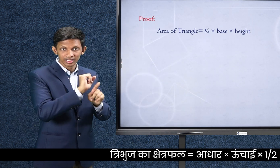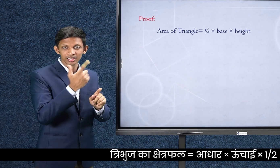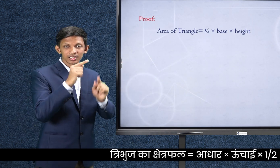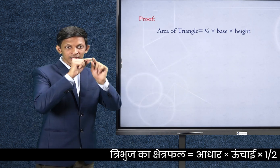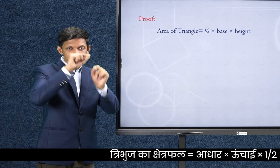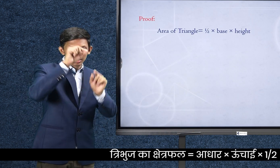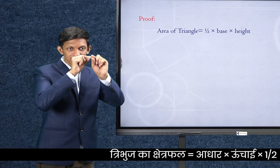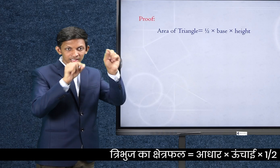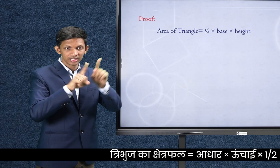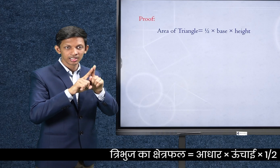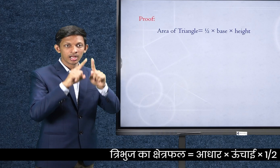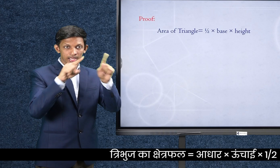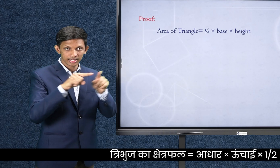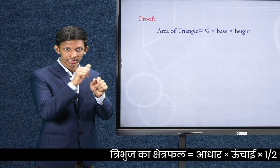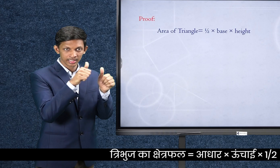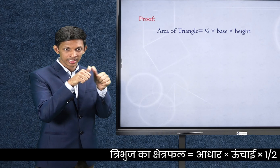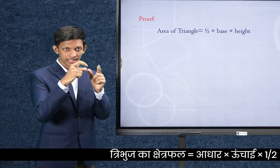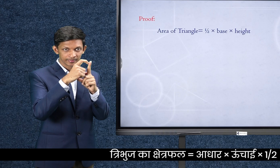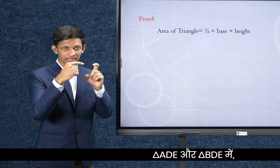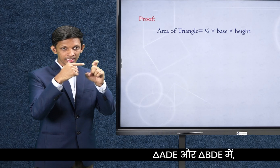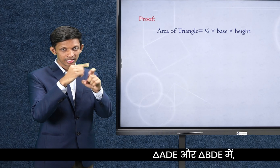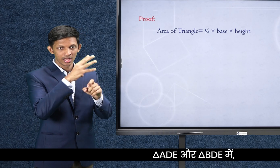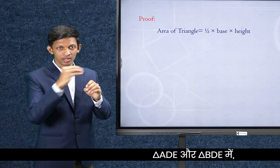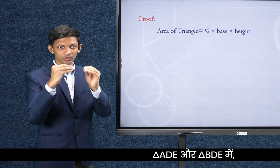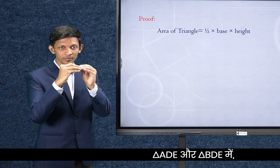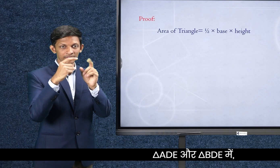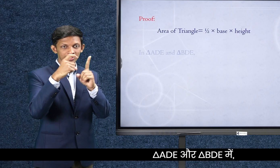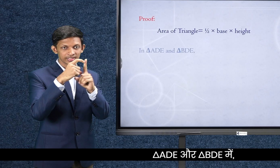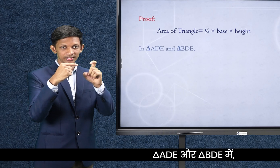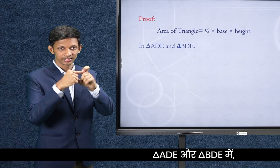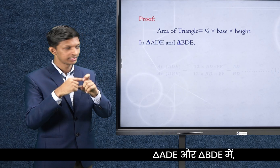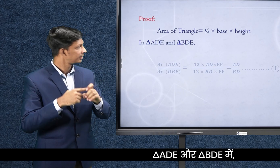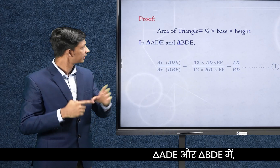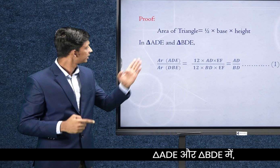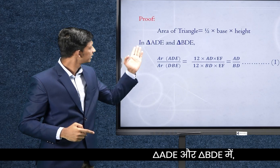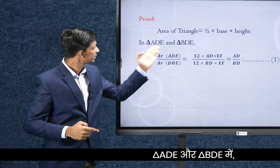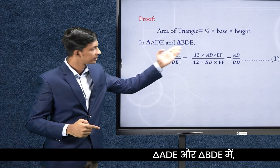आधार इंटू ऊंचाई इंटू 1/2। त्रिभुज ADE और त्रिभुज BDE